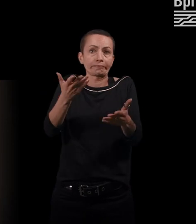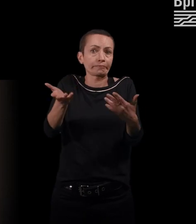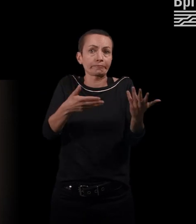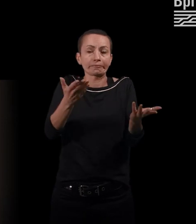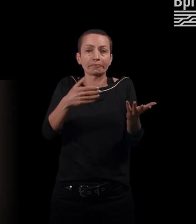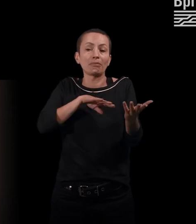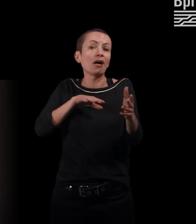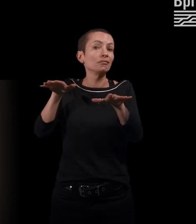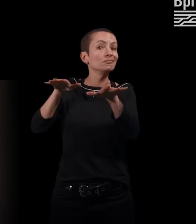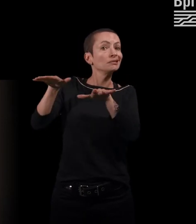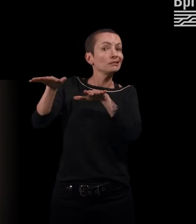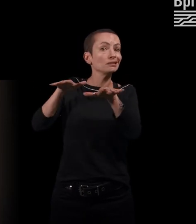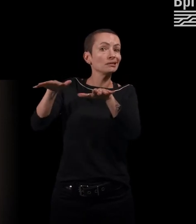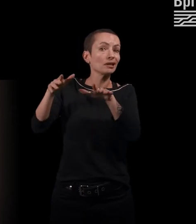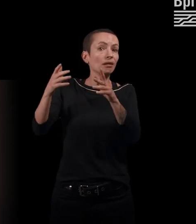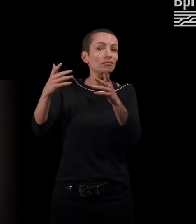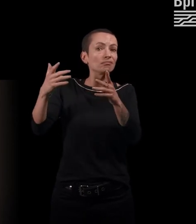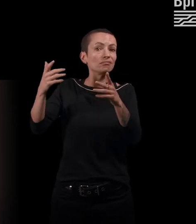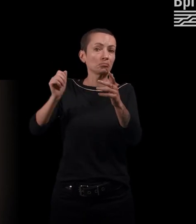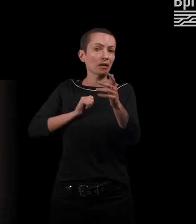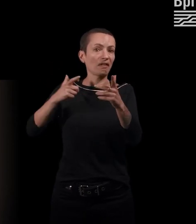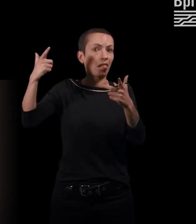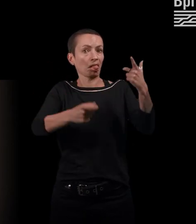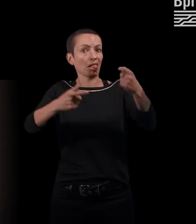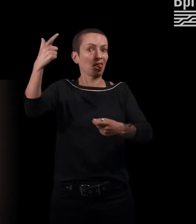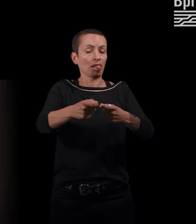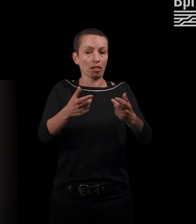cause de ce système foncier privé, hein,